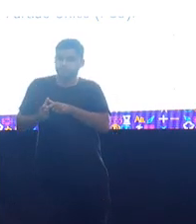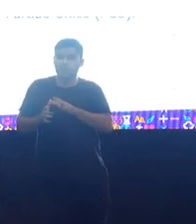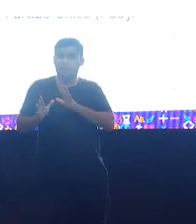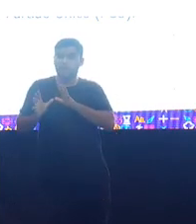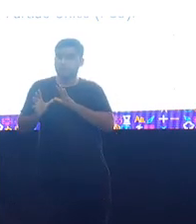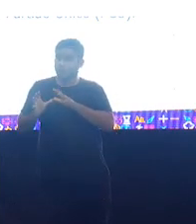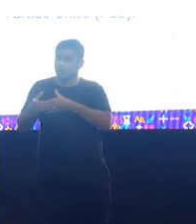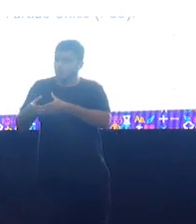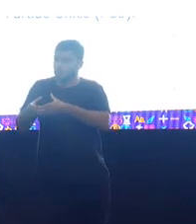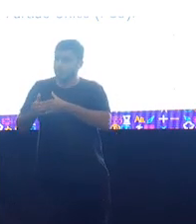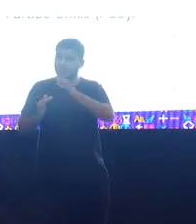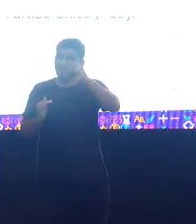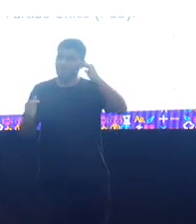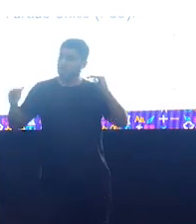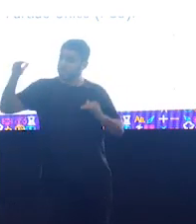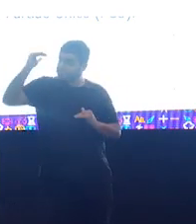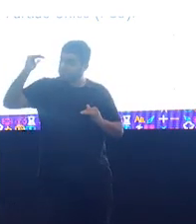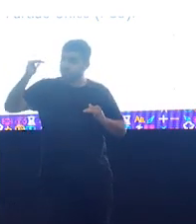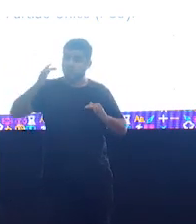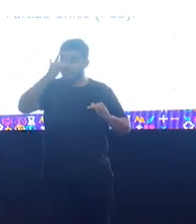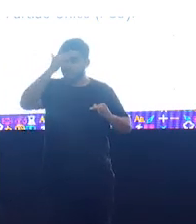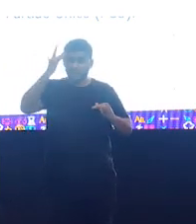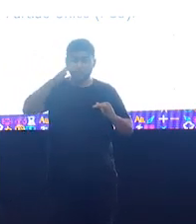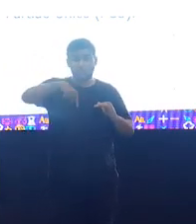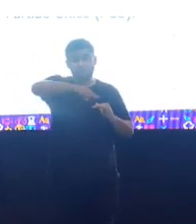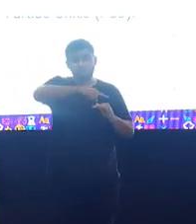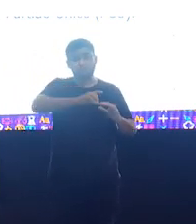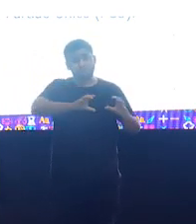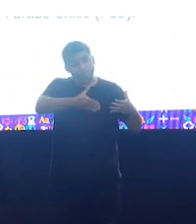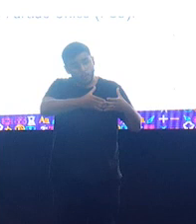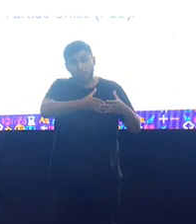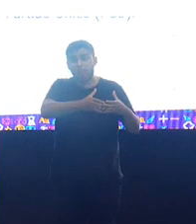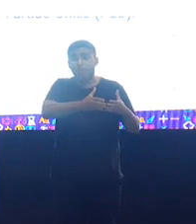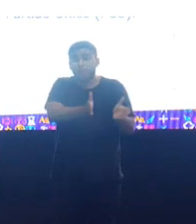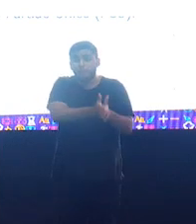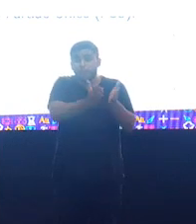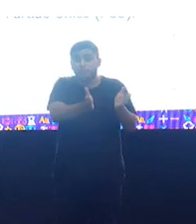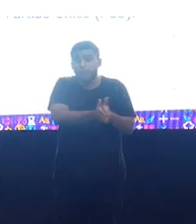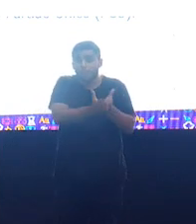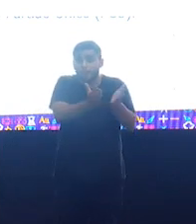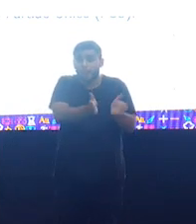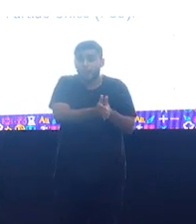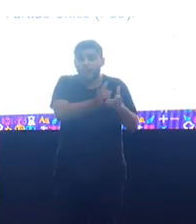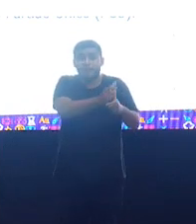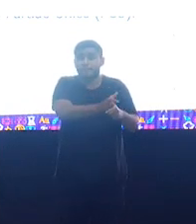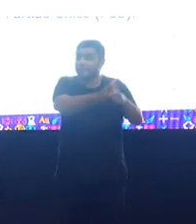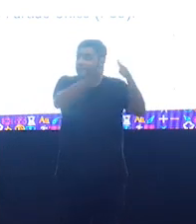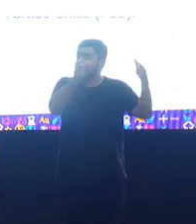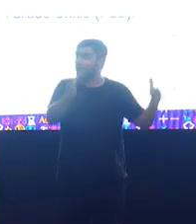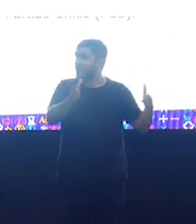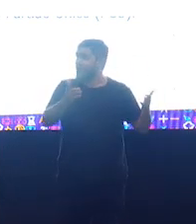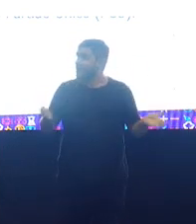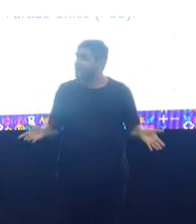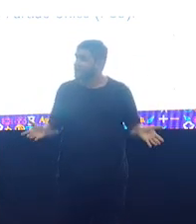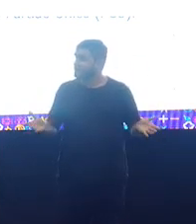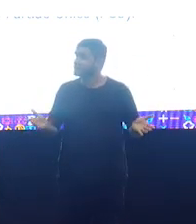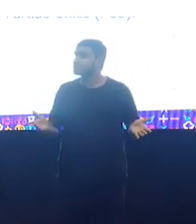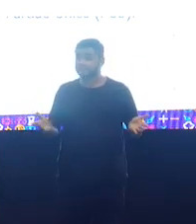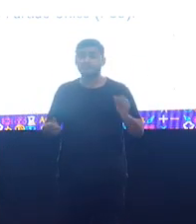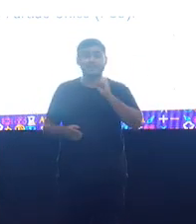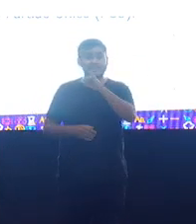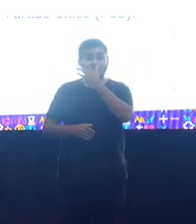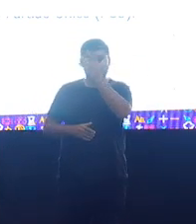brutal entre capital e trabalho. E aí os trabalhadores que são expropriados, que são reduzidos